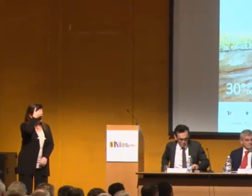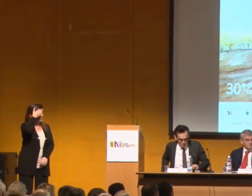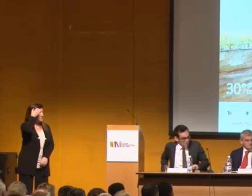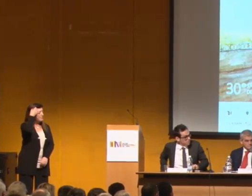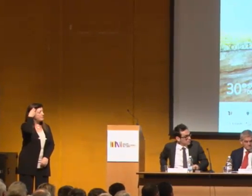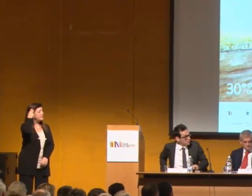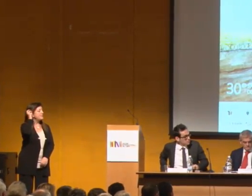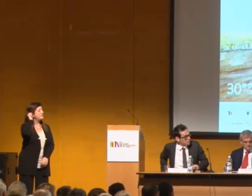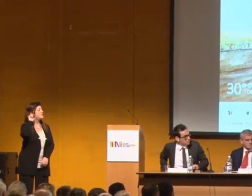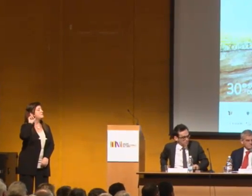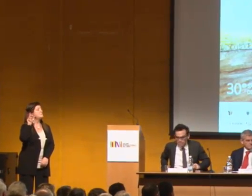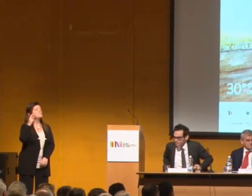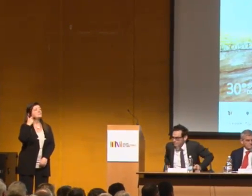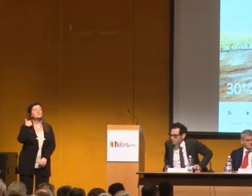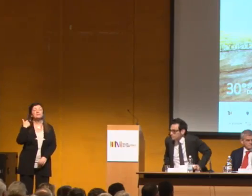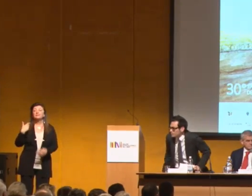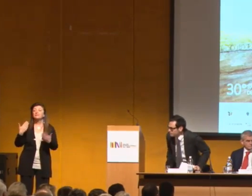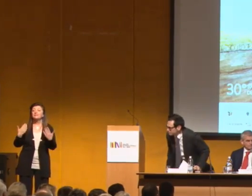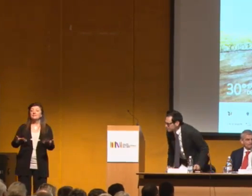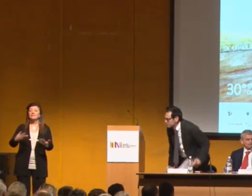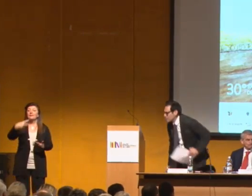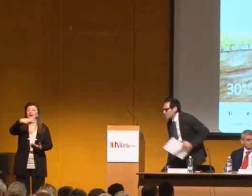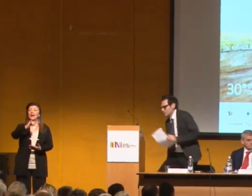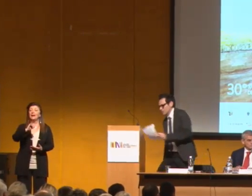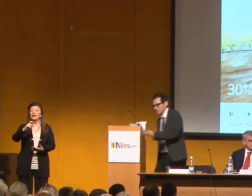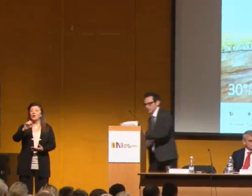adesso nicola lagioia